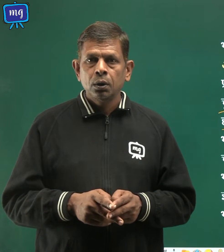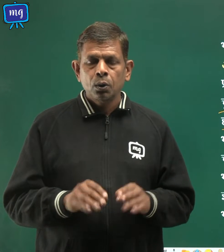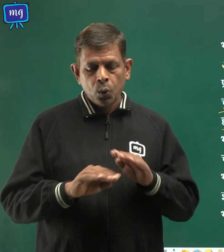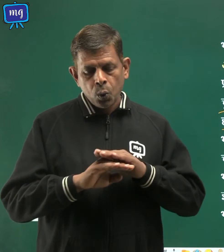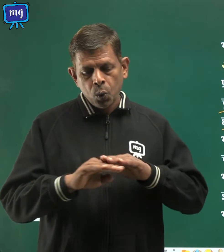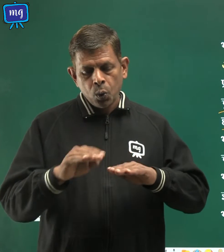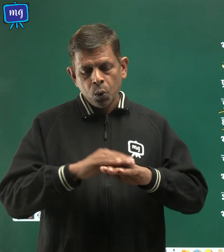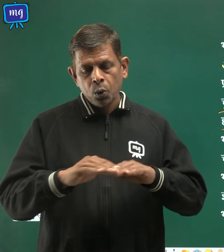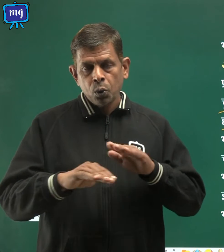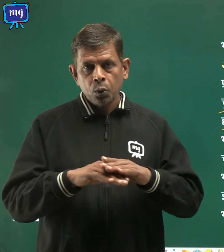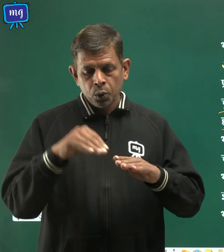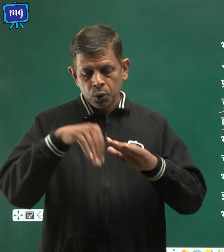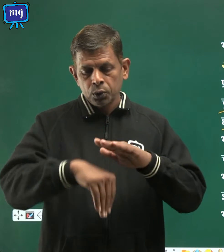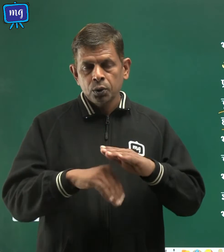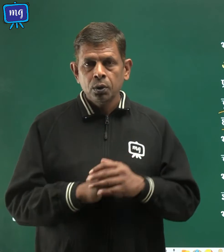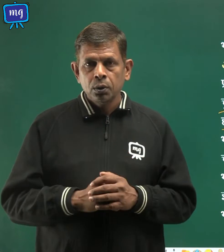परतों के नीचे